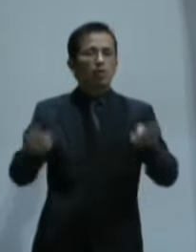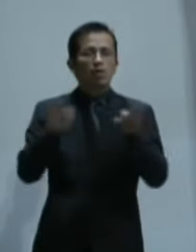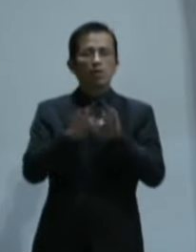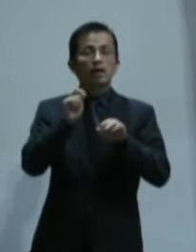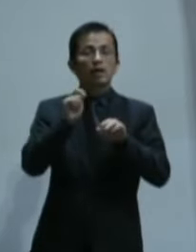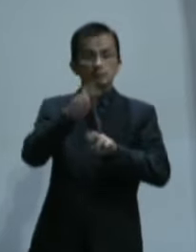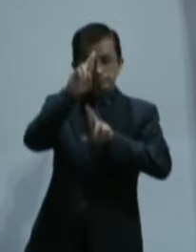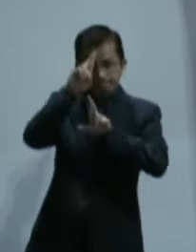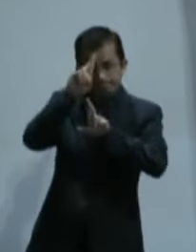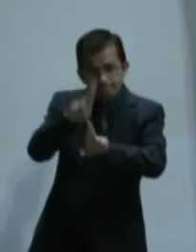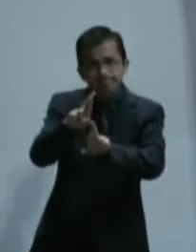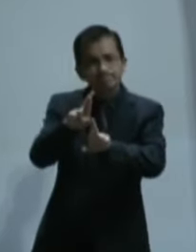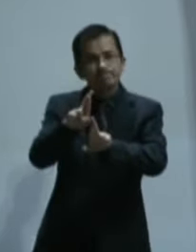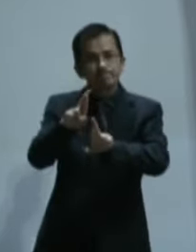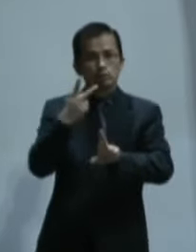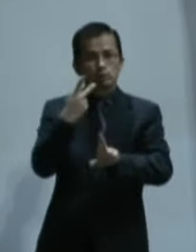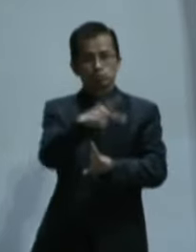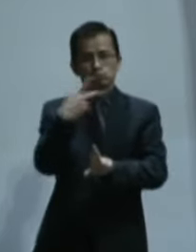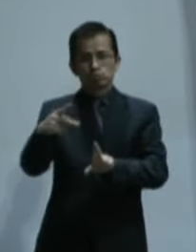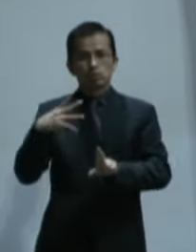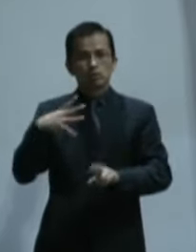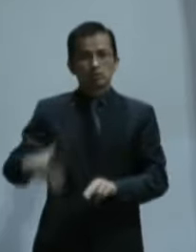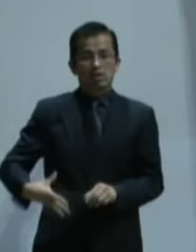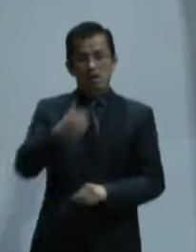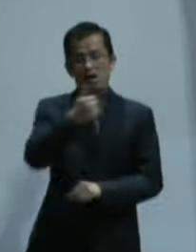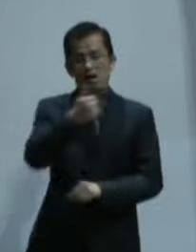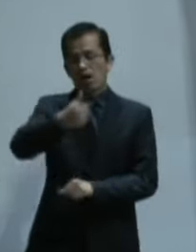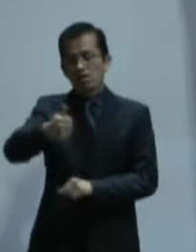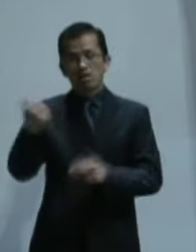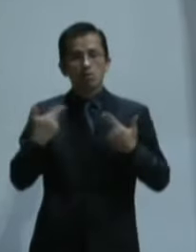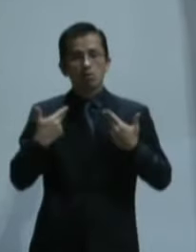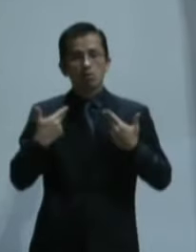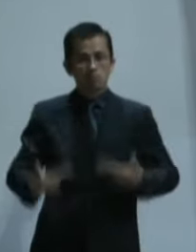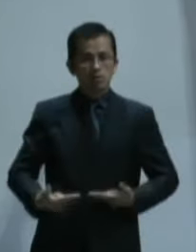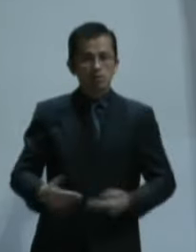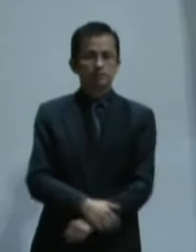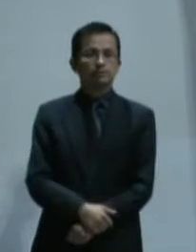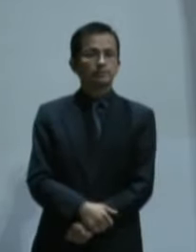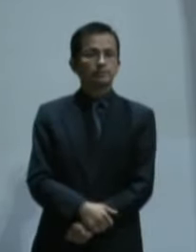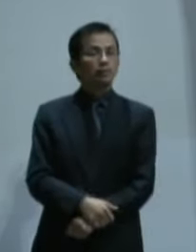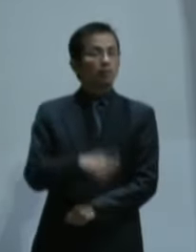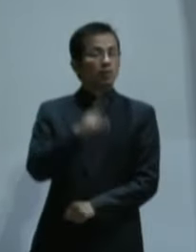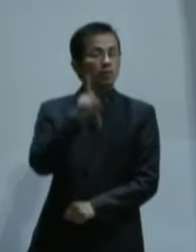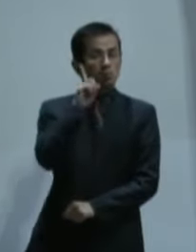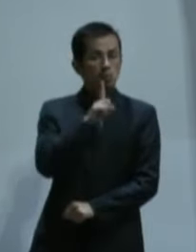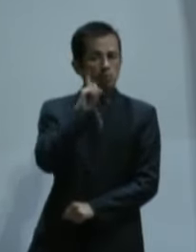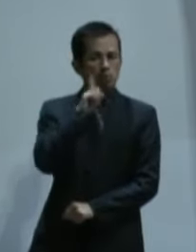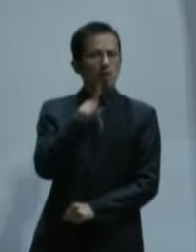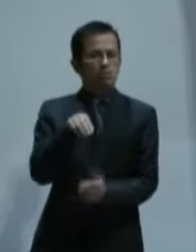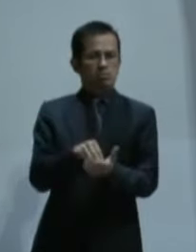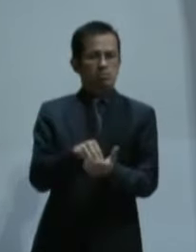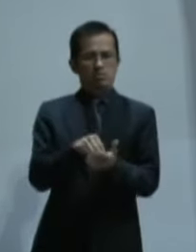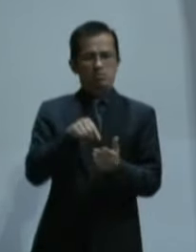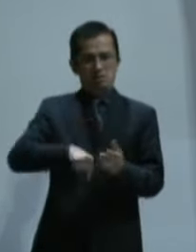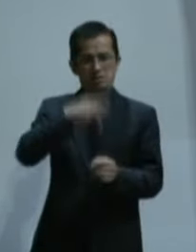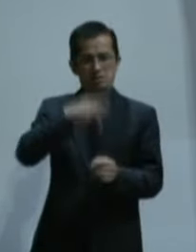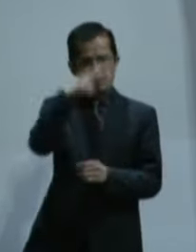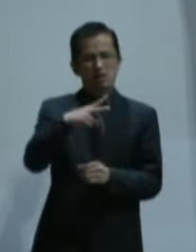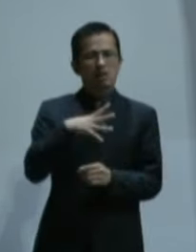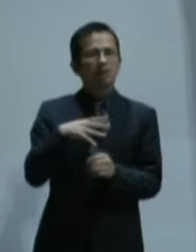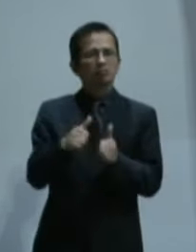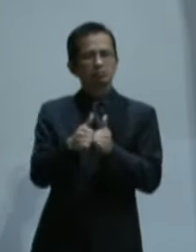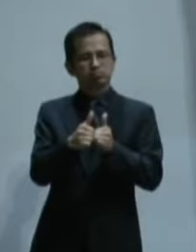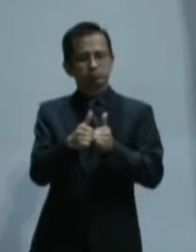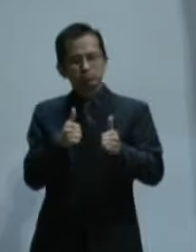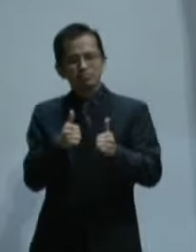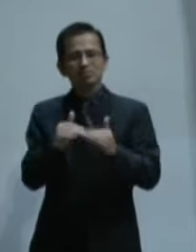dignidad de cada ser humano la mujer sigue viviendo situaciones de violencia y desigualdad en nuestro país fundación